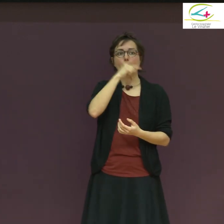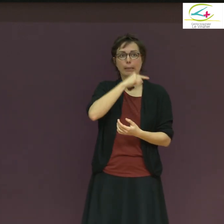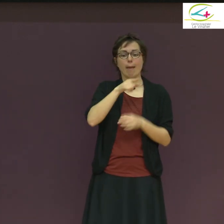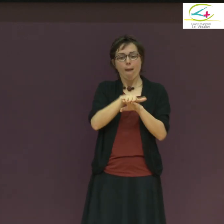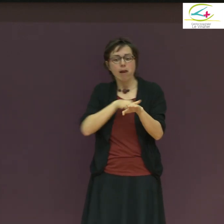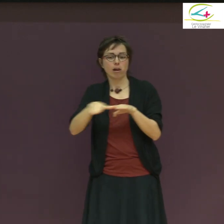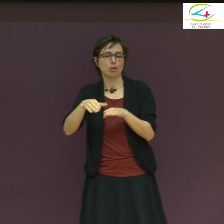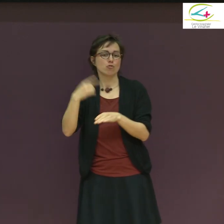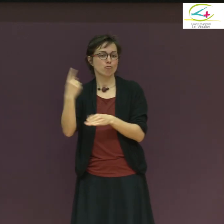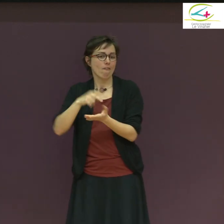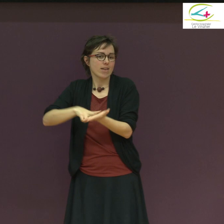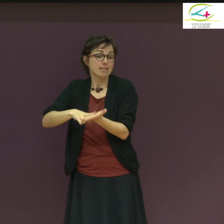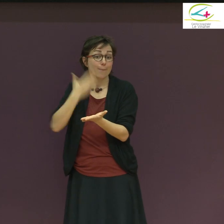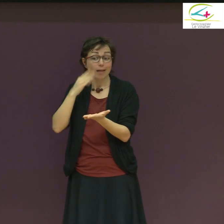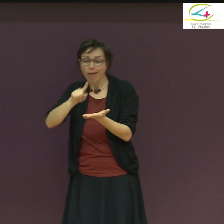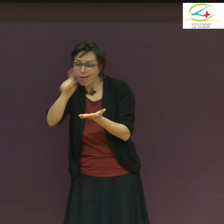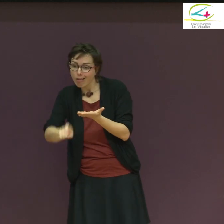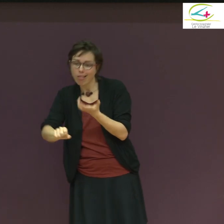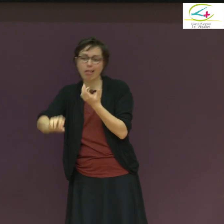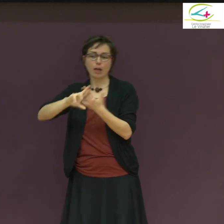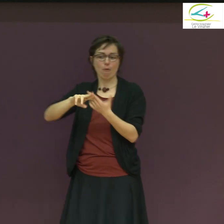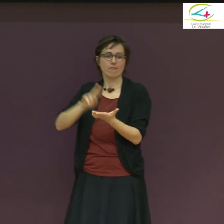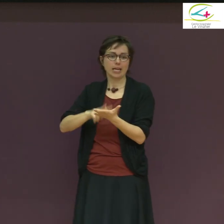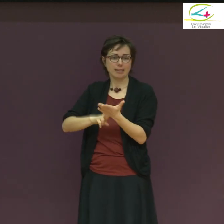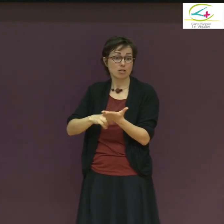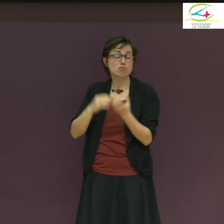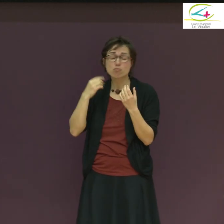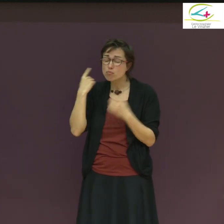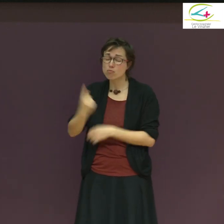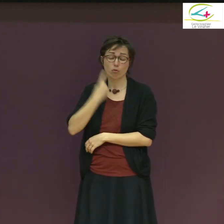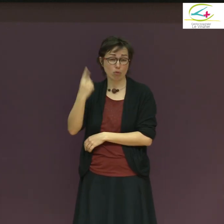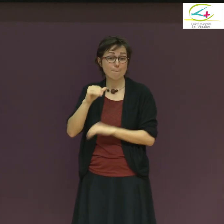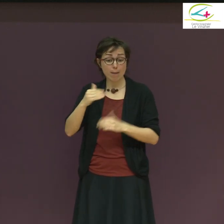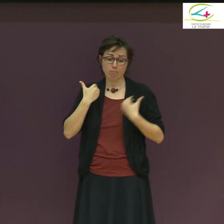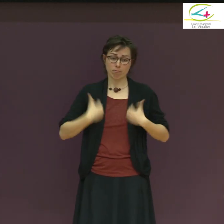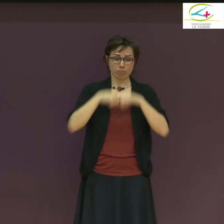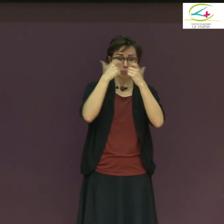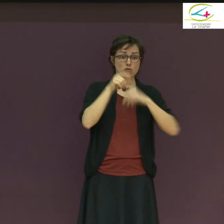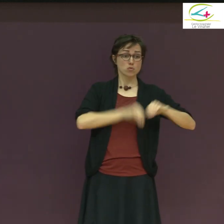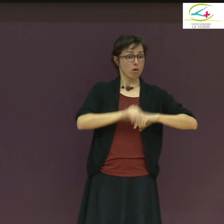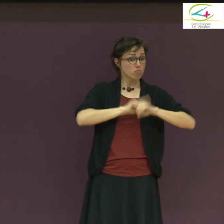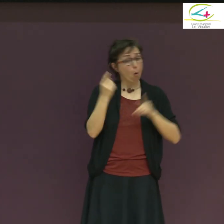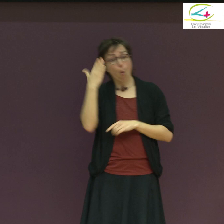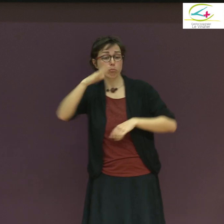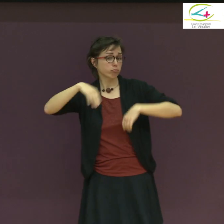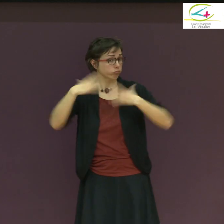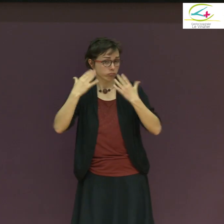toujours la vérité quand on interroge sur le suicide. Et ça c'est important, même quand on n'est pas soignant, parce que, on vous le redira,